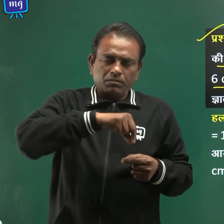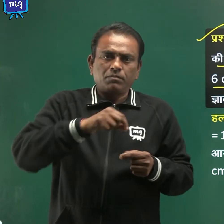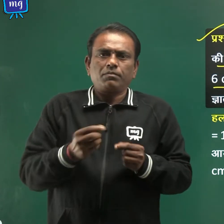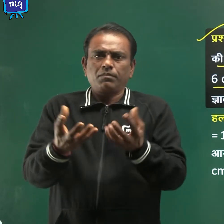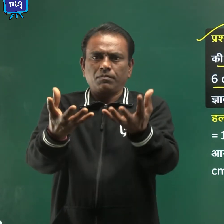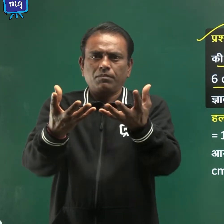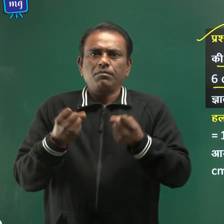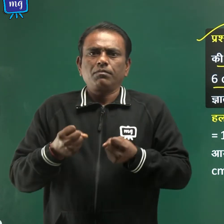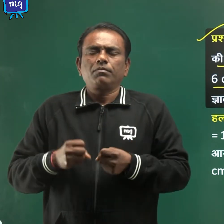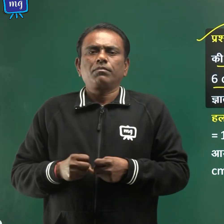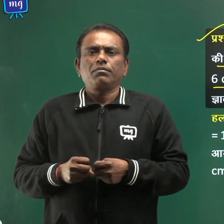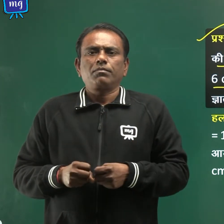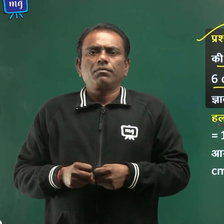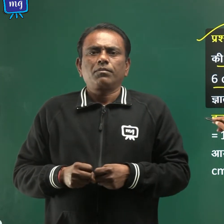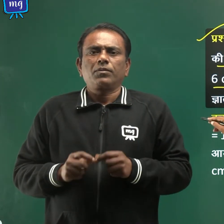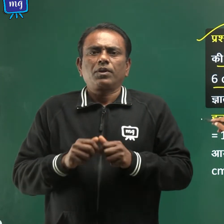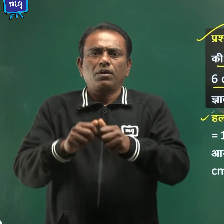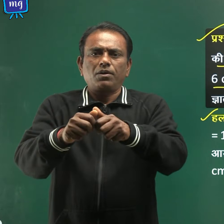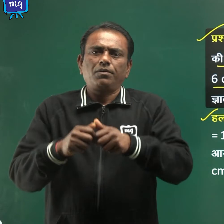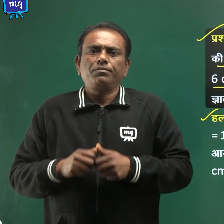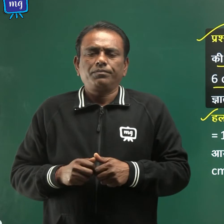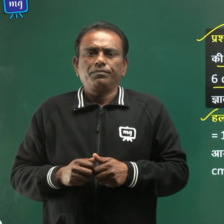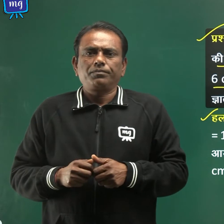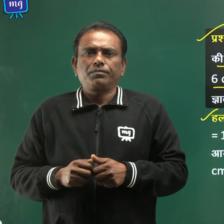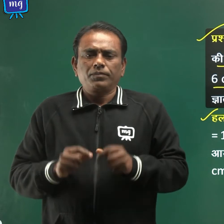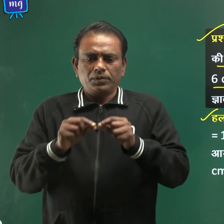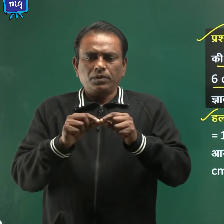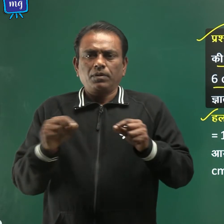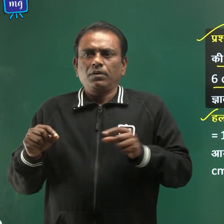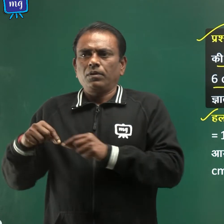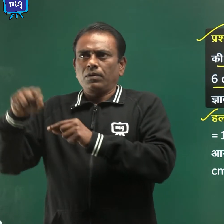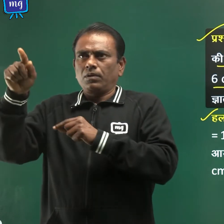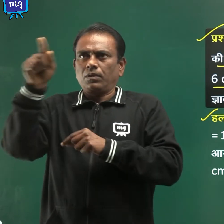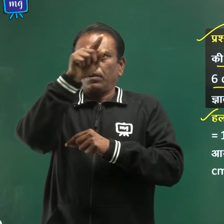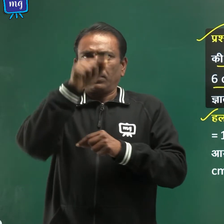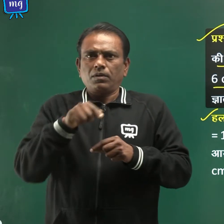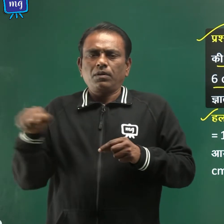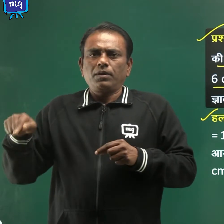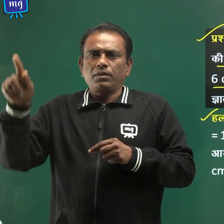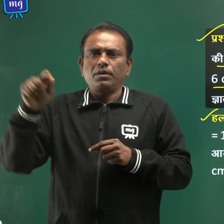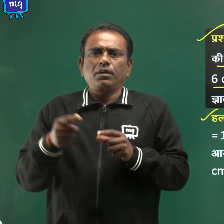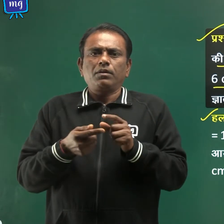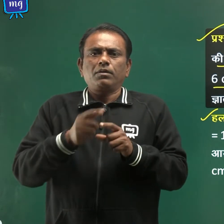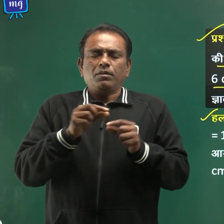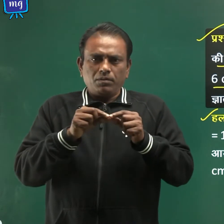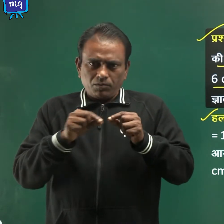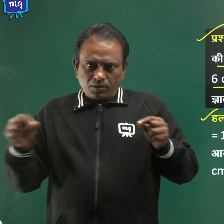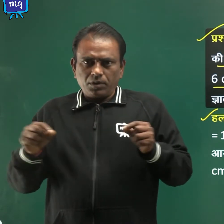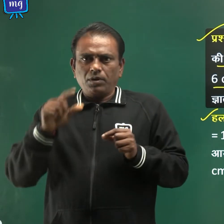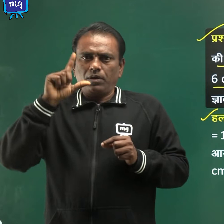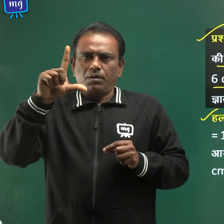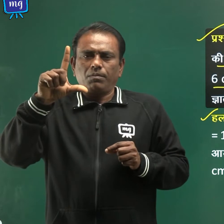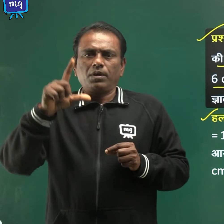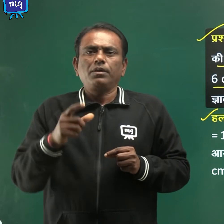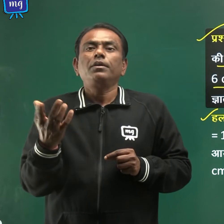आ जाती थी जी ओ का हल और आयत के इस विधा की लंबाई